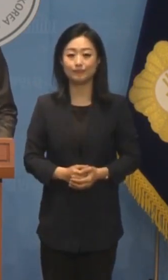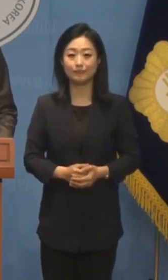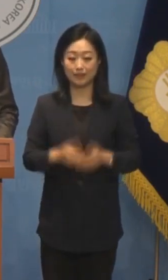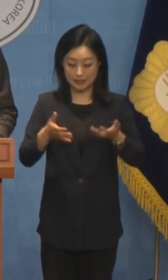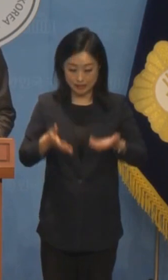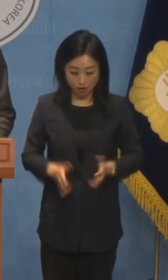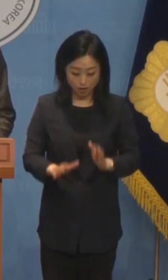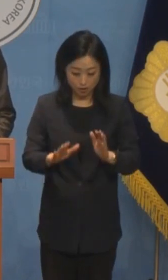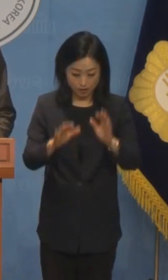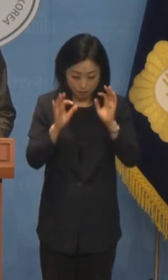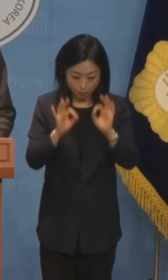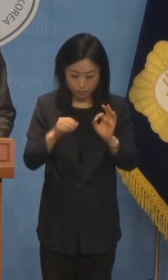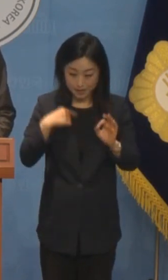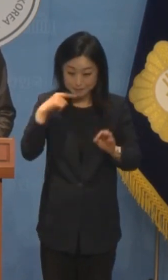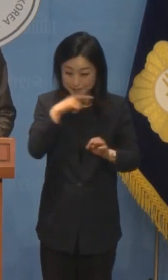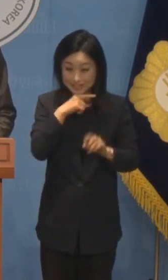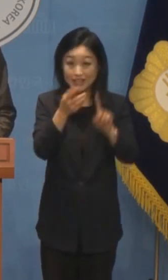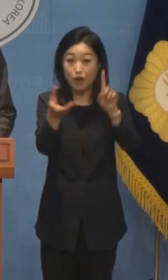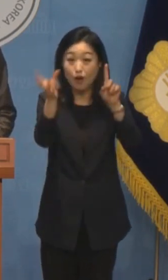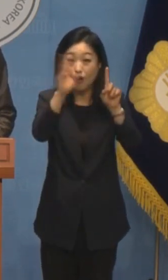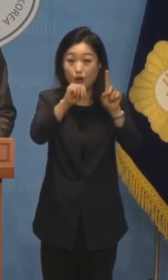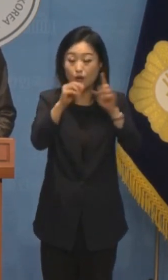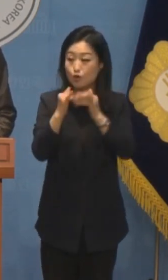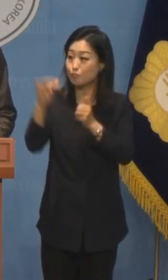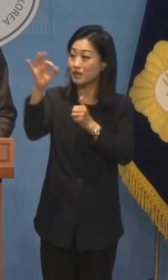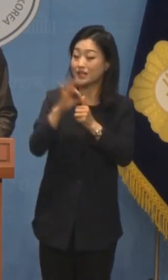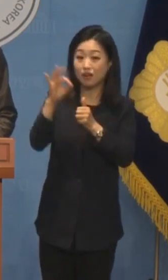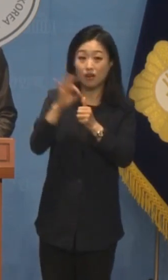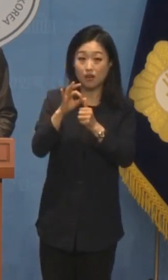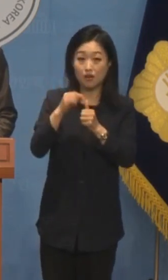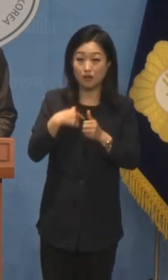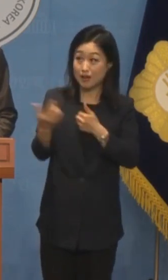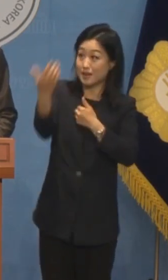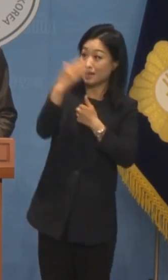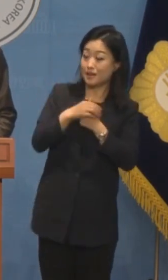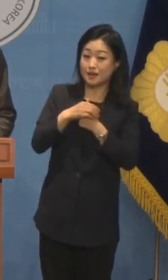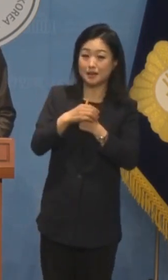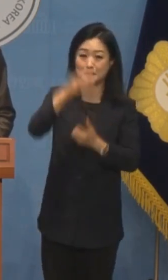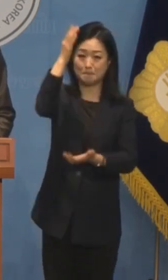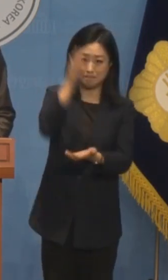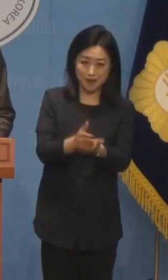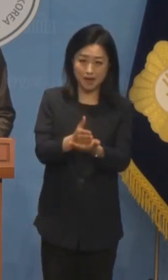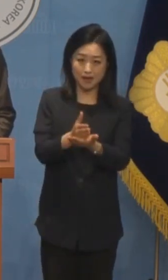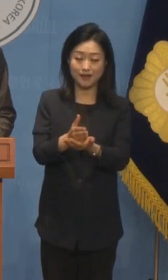태어나 보니 빚이 1억. 국민연금 다음 세대 폭탄 돌리기 그만하라.